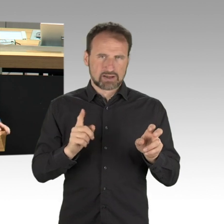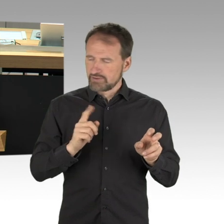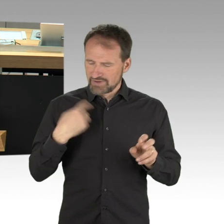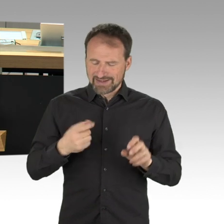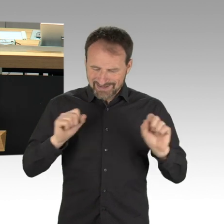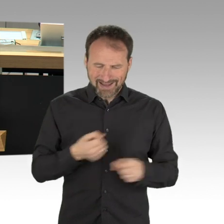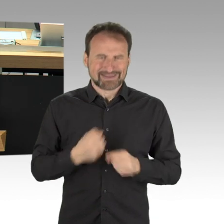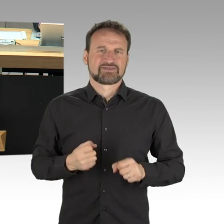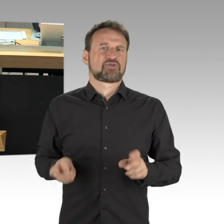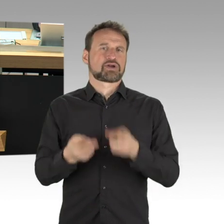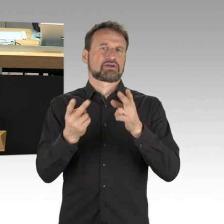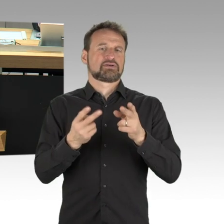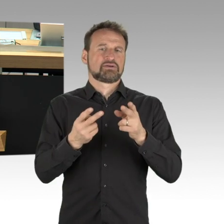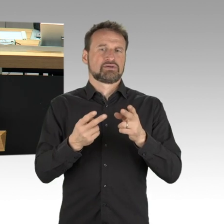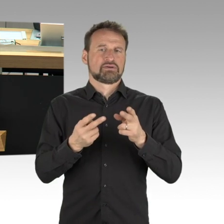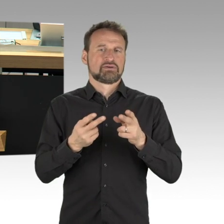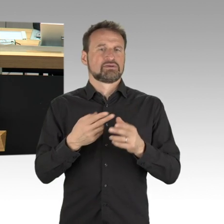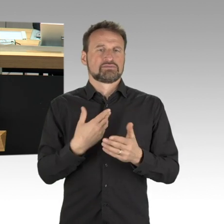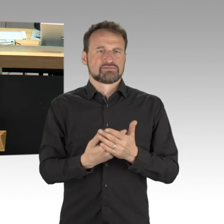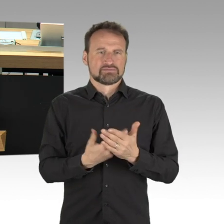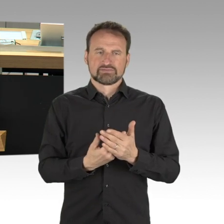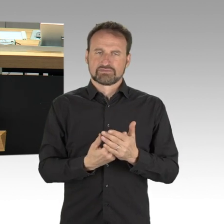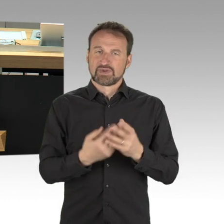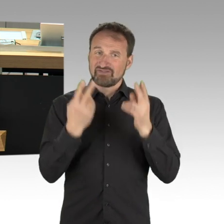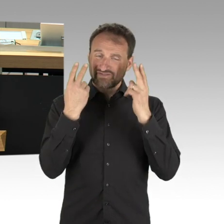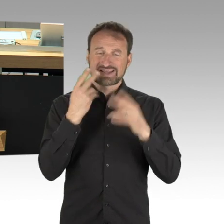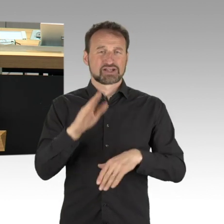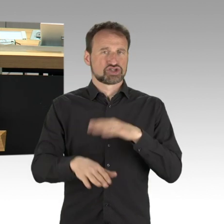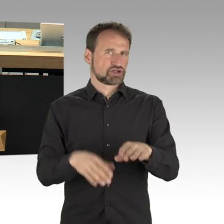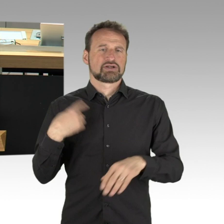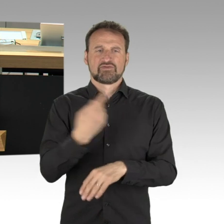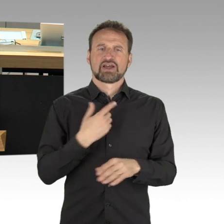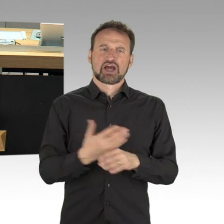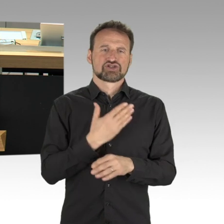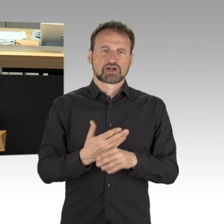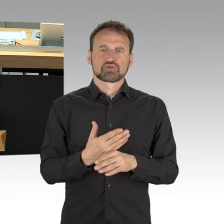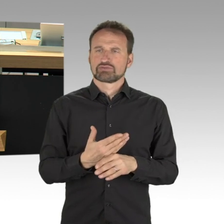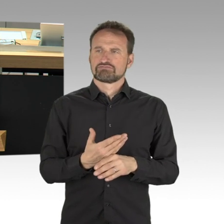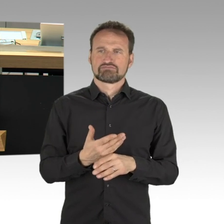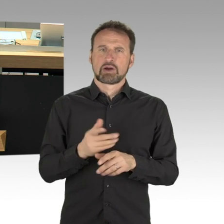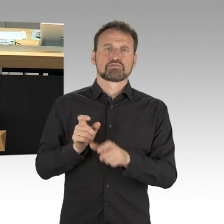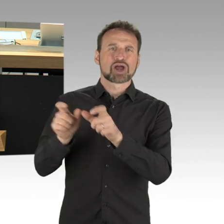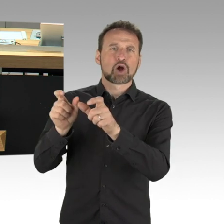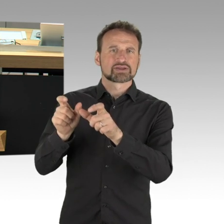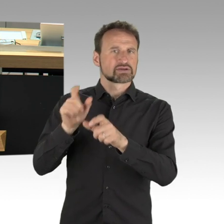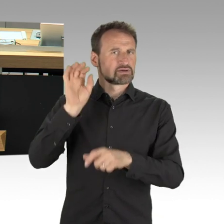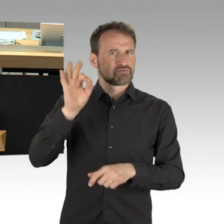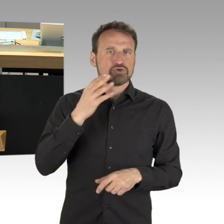Schritt. Und dafür danke ich Ihnen. Was wir aber auch nicht tun sollten, und das